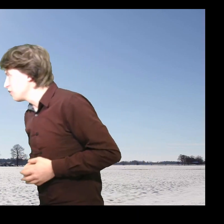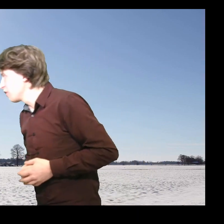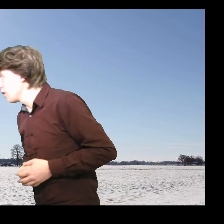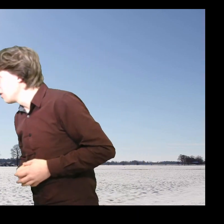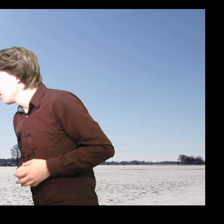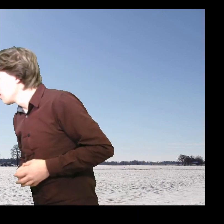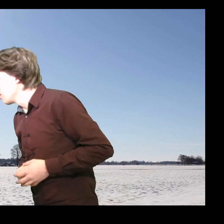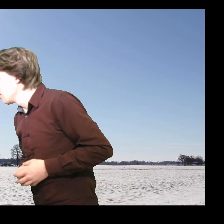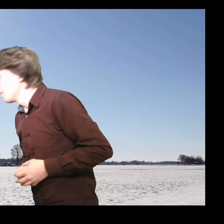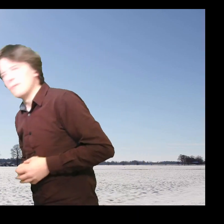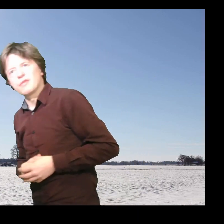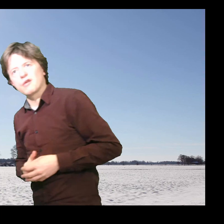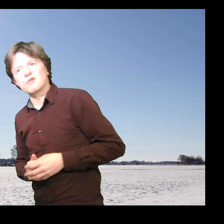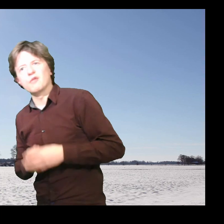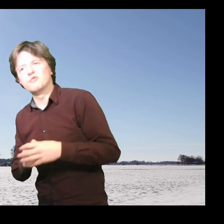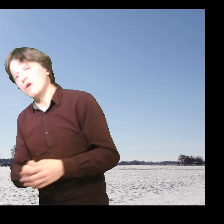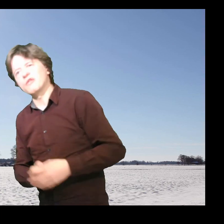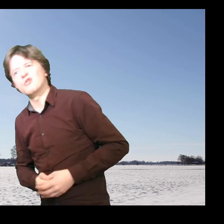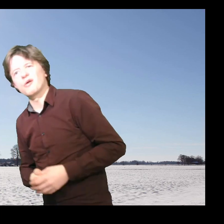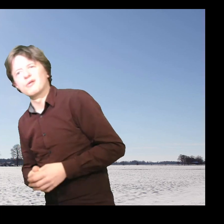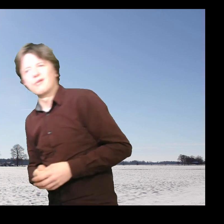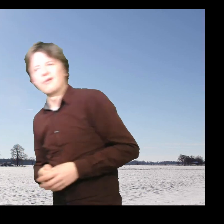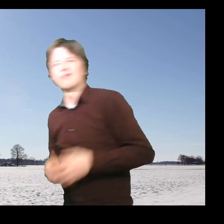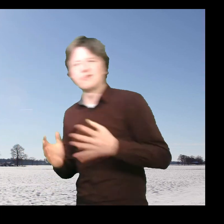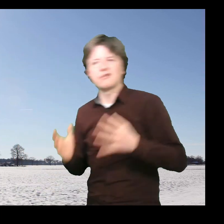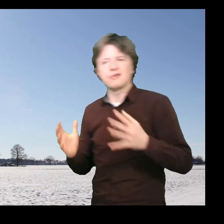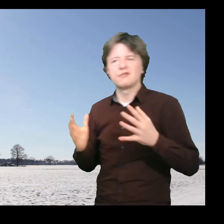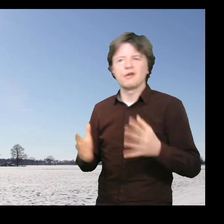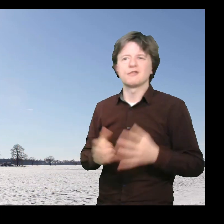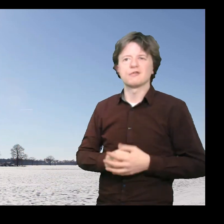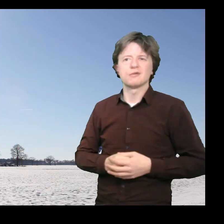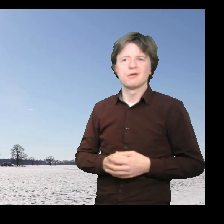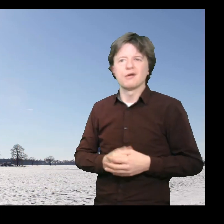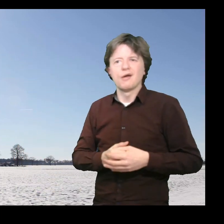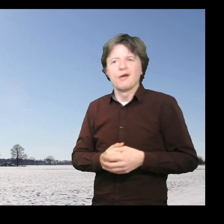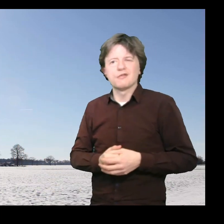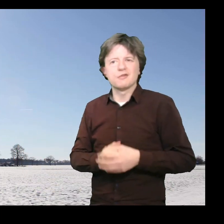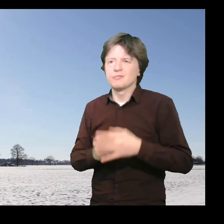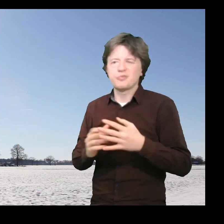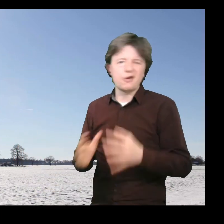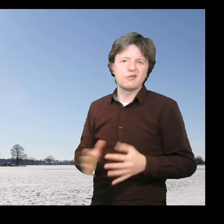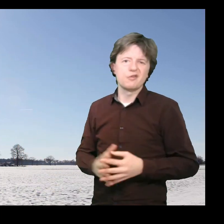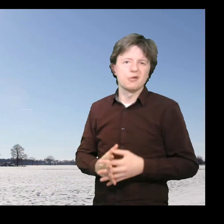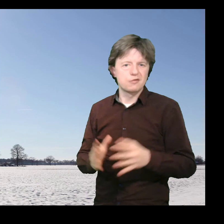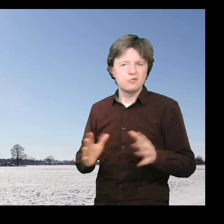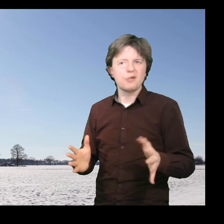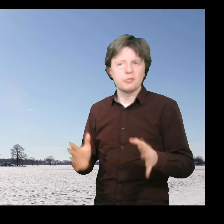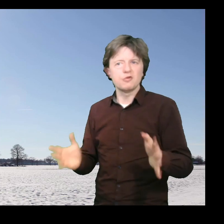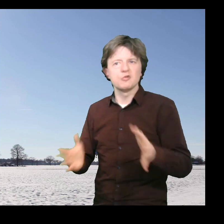week, dat is een geweldig nummer. Dit is Jezus. Dit is een prachtig nummer. Zoek maar op YouTube, Dit